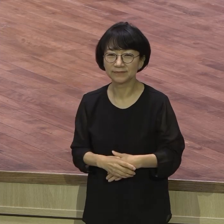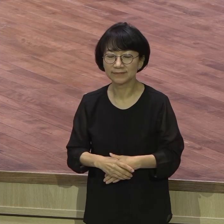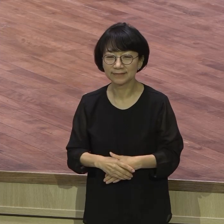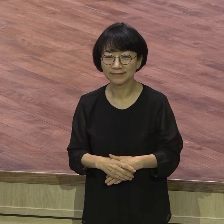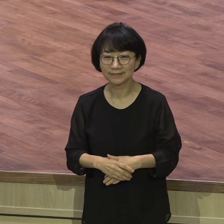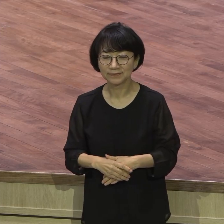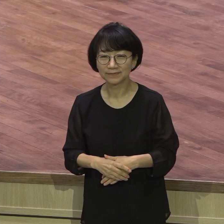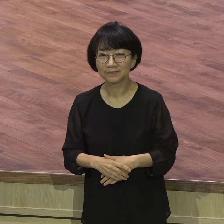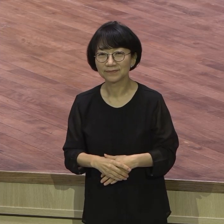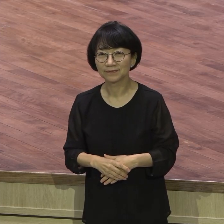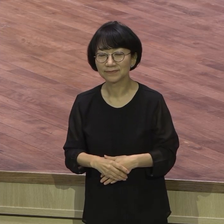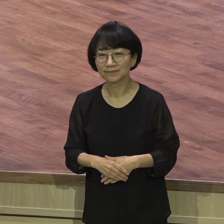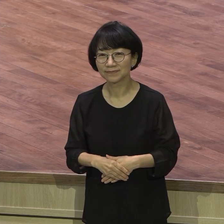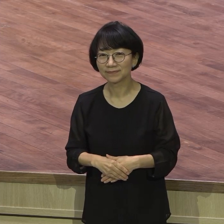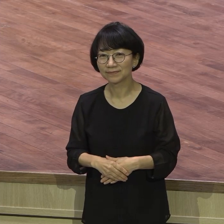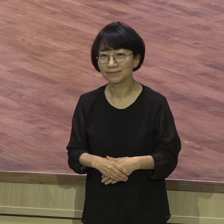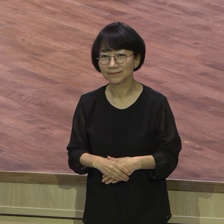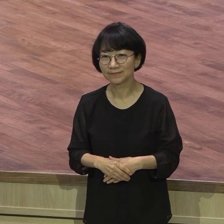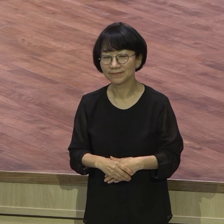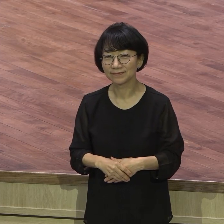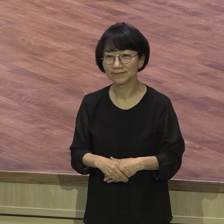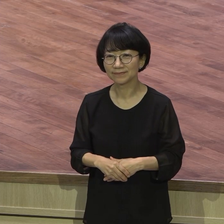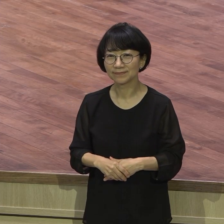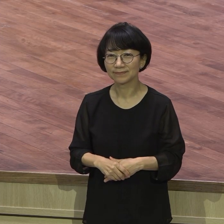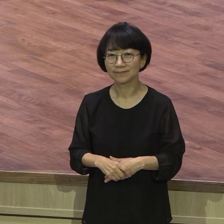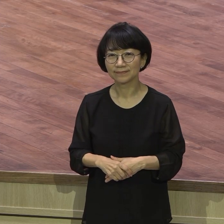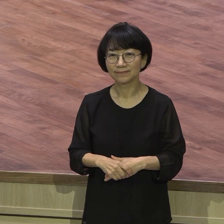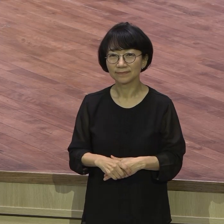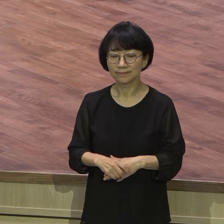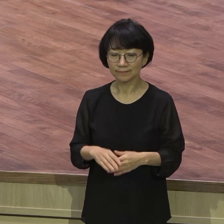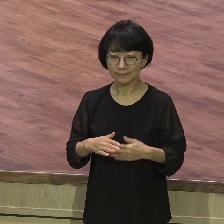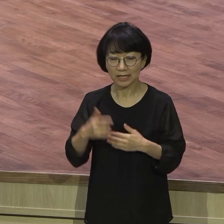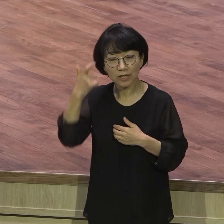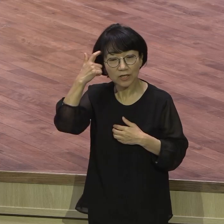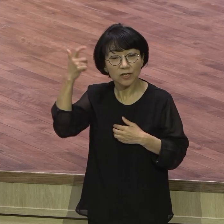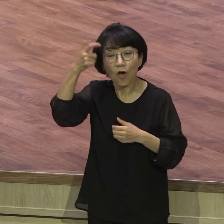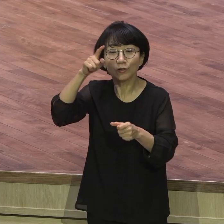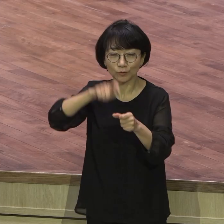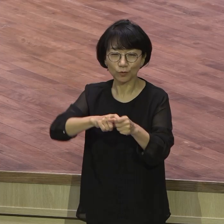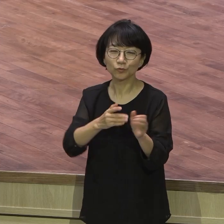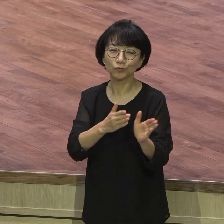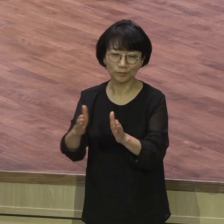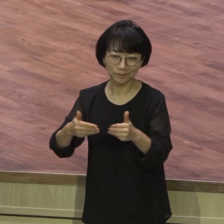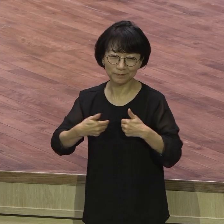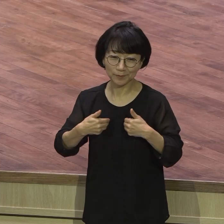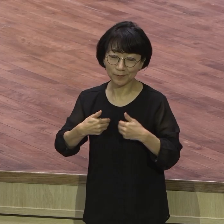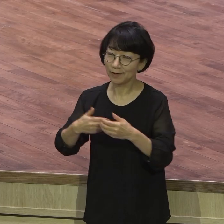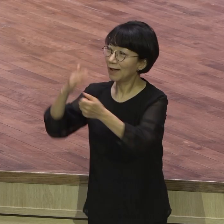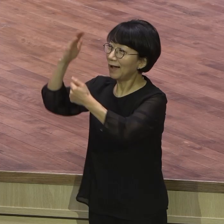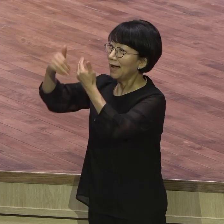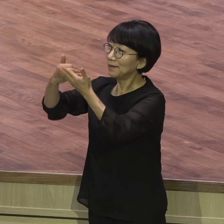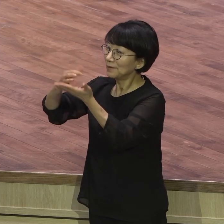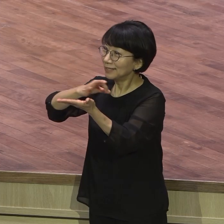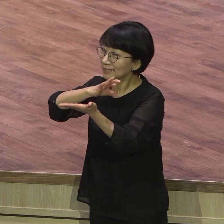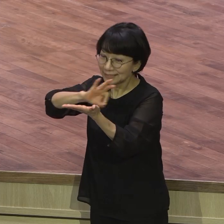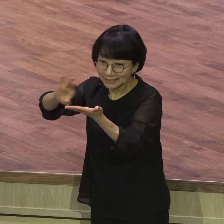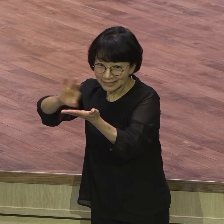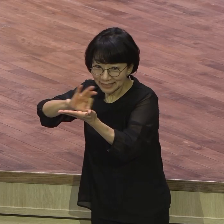이걸 영적으로 준비된 상태 하나님이 서시기에 합당한 상태 이게